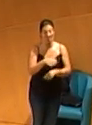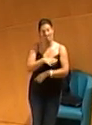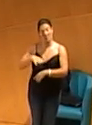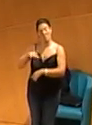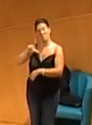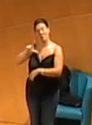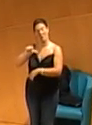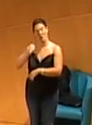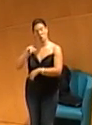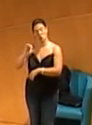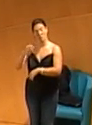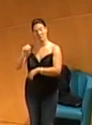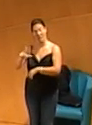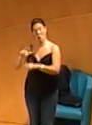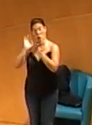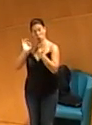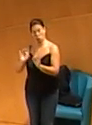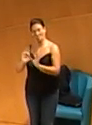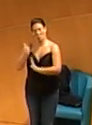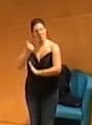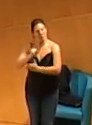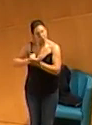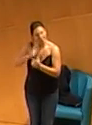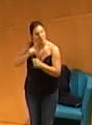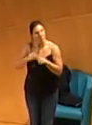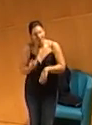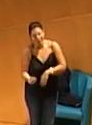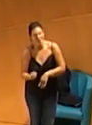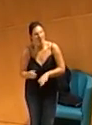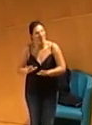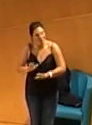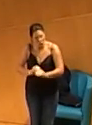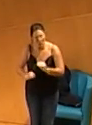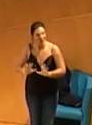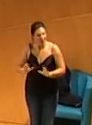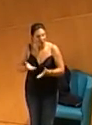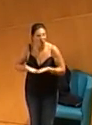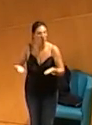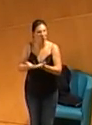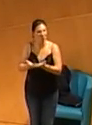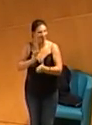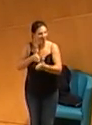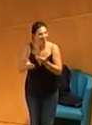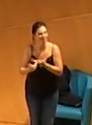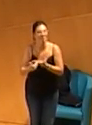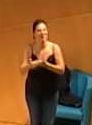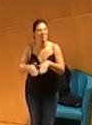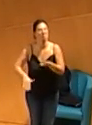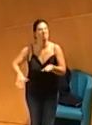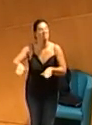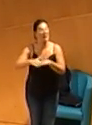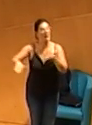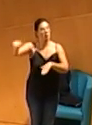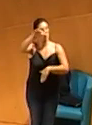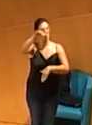écrit un premier ouvrage sur ce thème-là et elle va vous présenter le pourquoi de ce deuxième livre